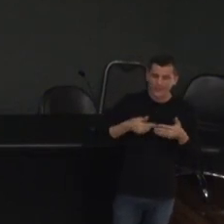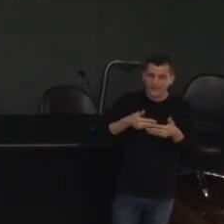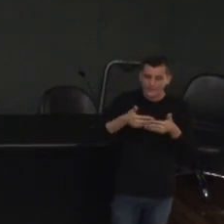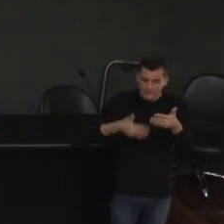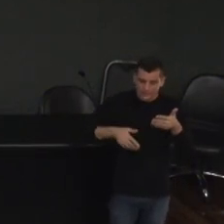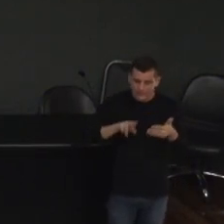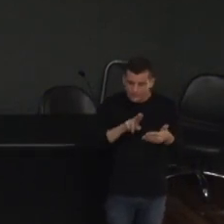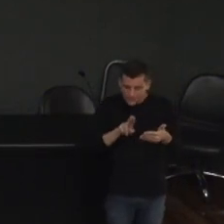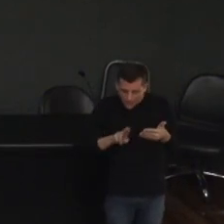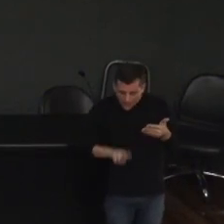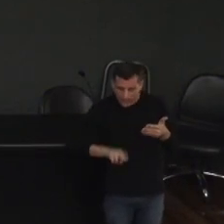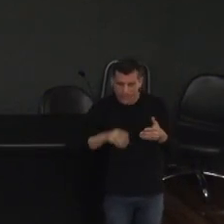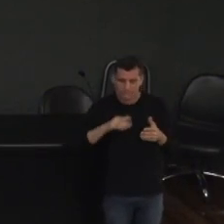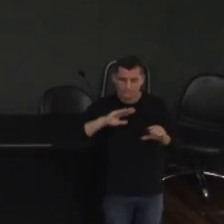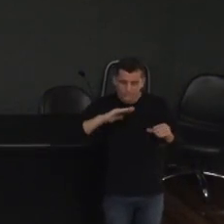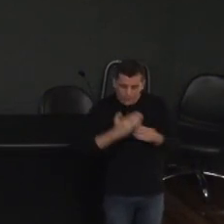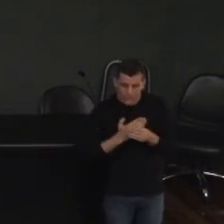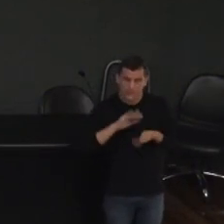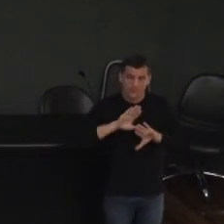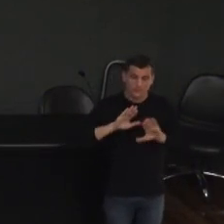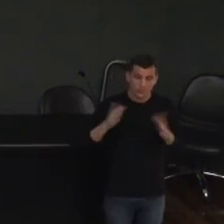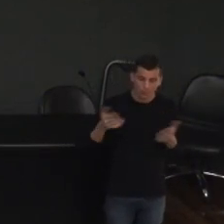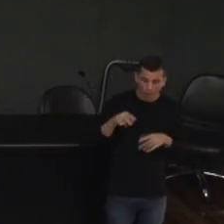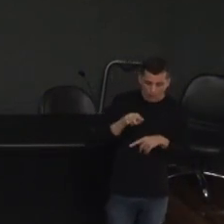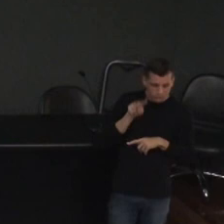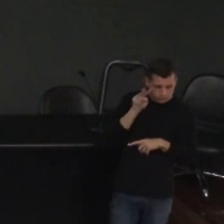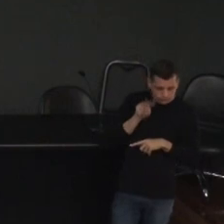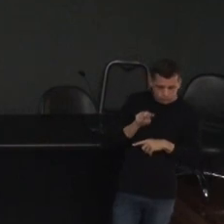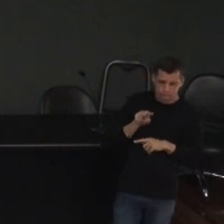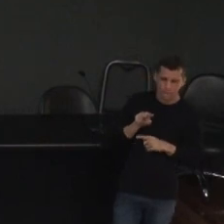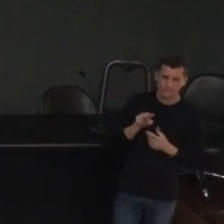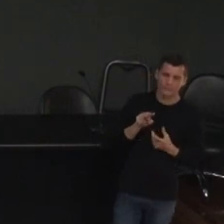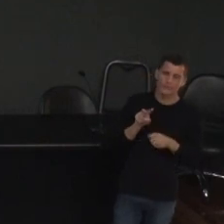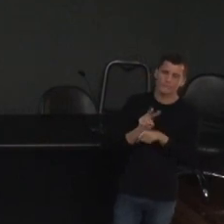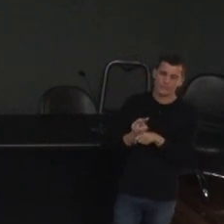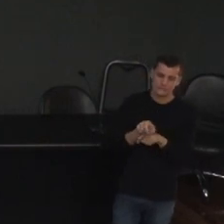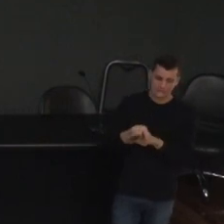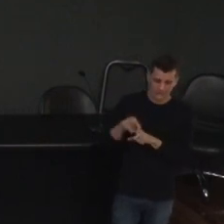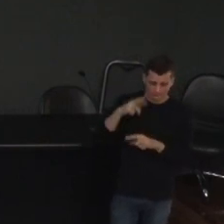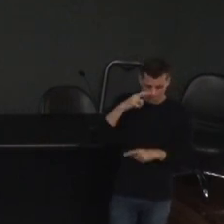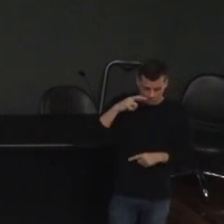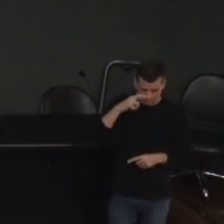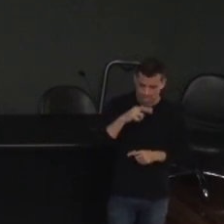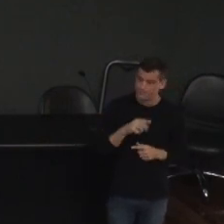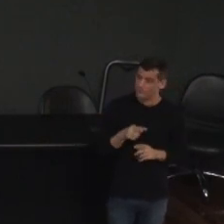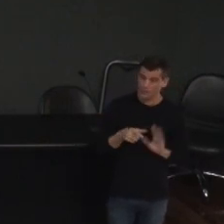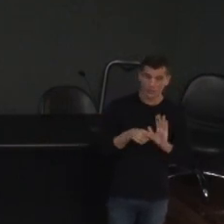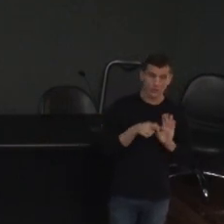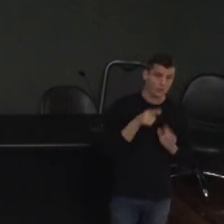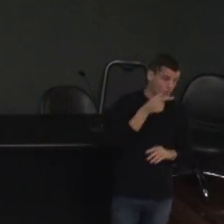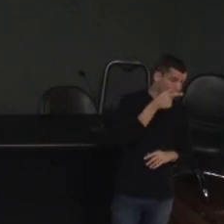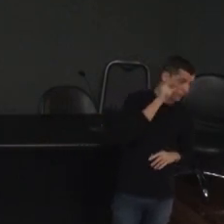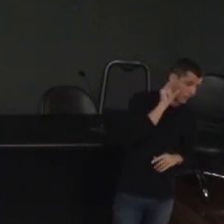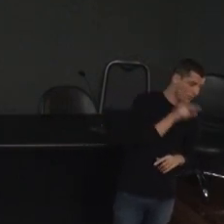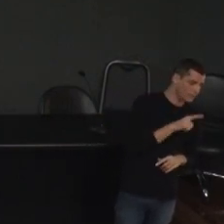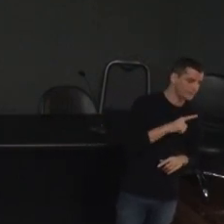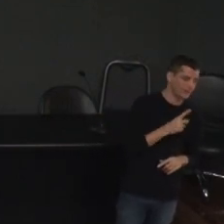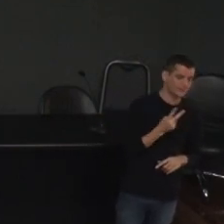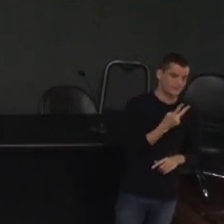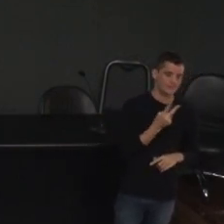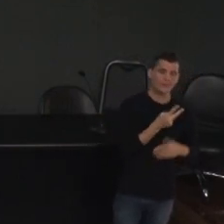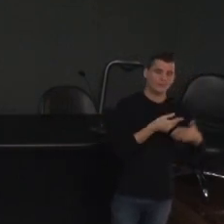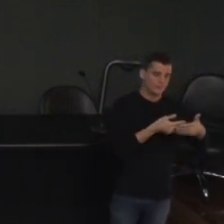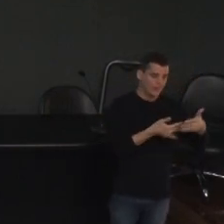sobre fiscalização e anteontem ela publicou a segunda lista na primeira lista eram